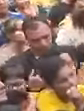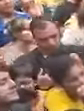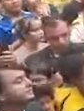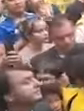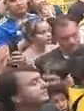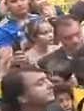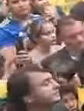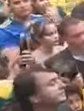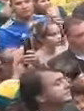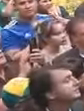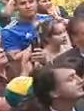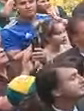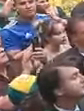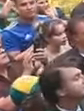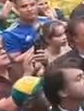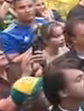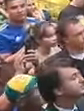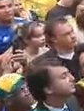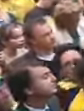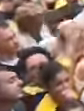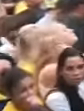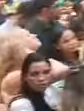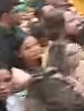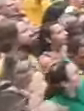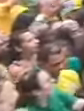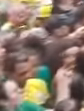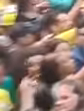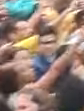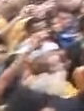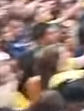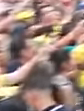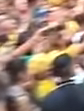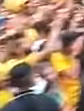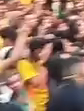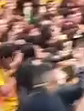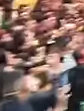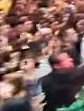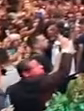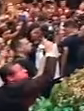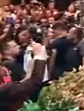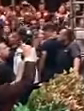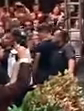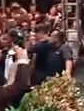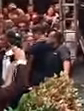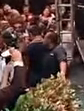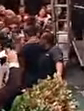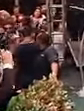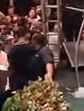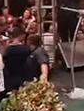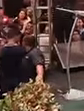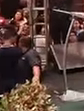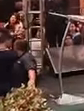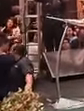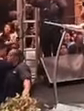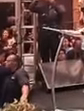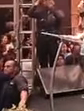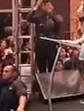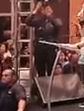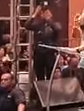Eu não falava por falar, falava por convicção, por estudar, por ver o